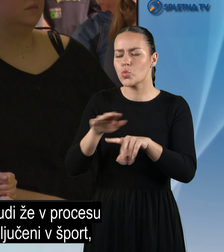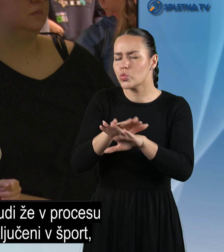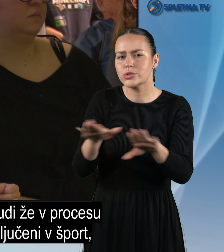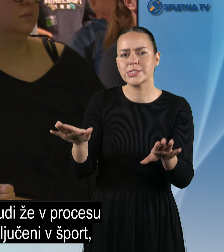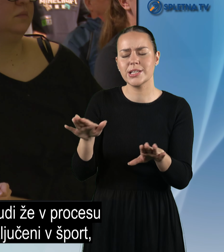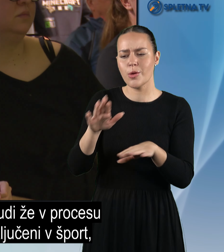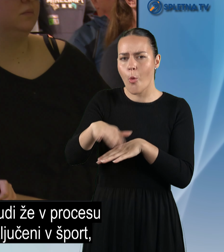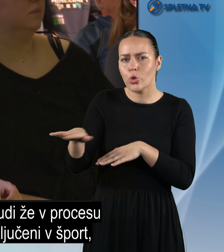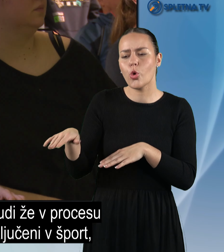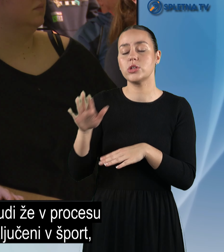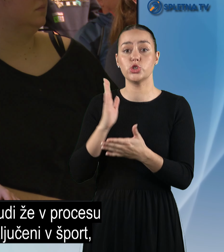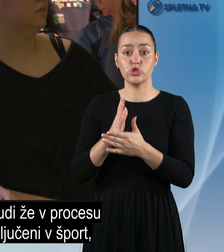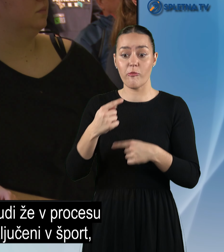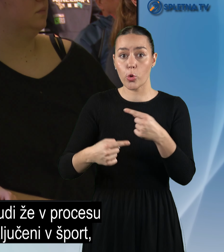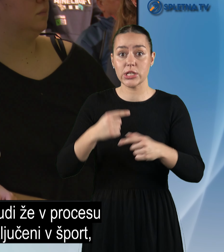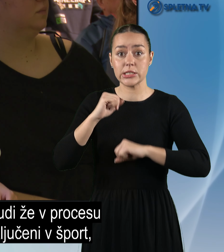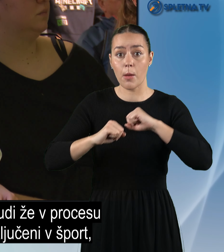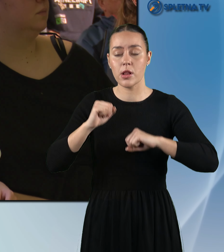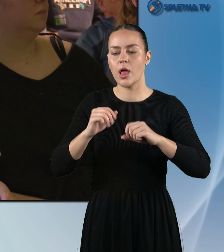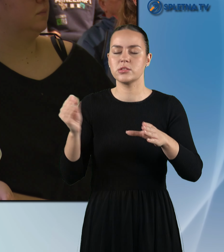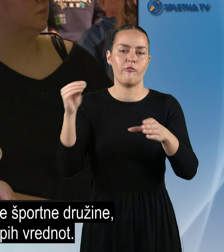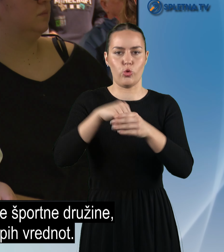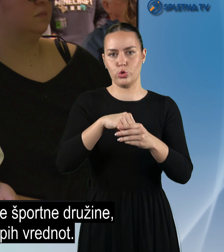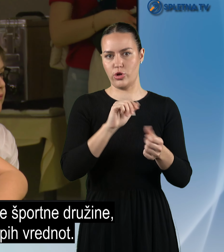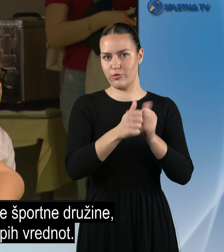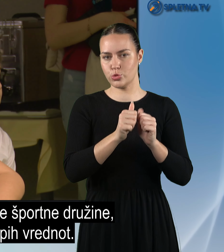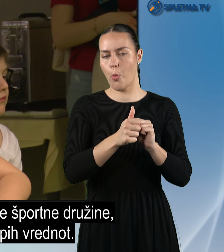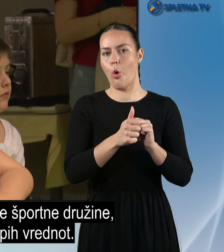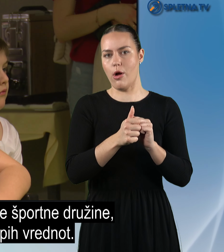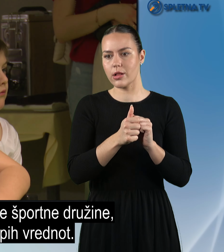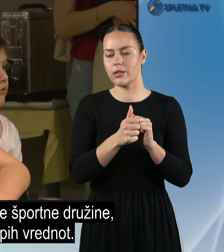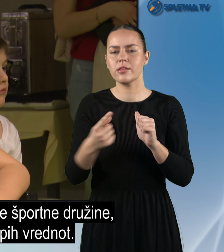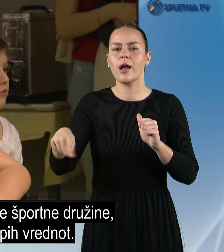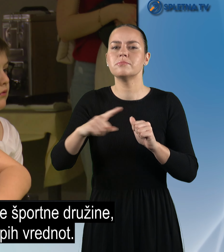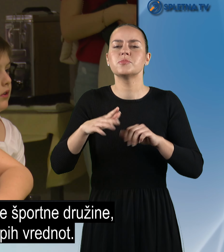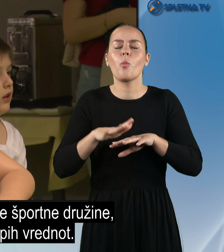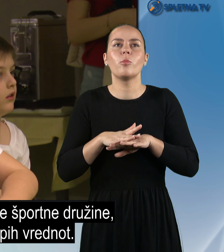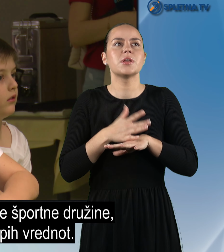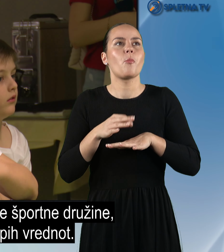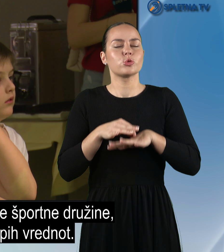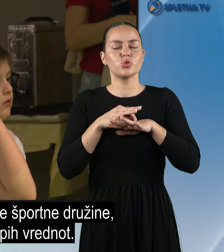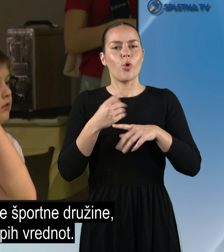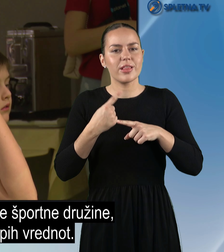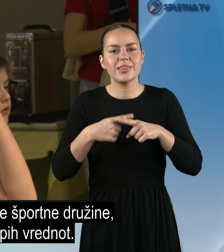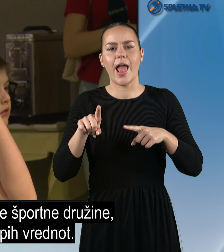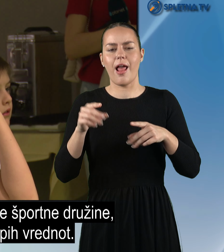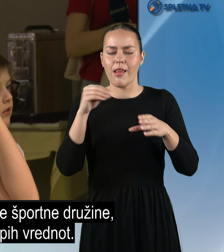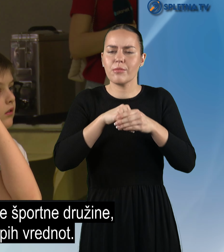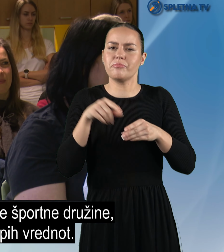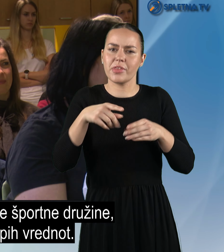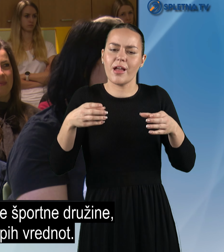otroci tudi že v procesu rehabilitacije vključeni v šport, da se počutijo del te športne